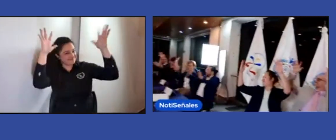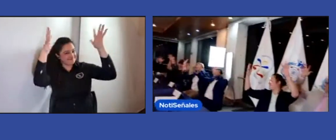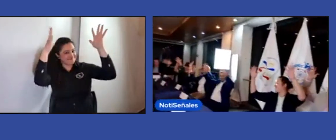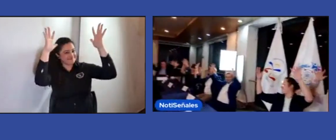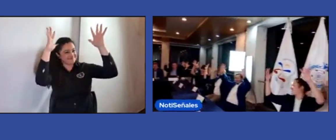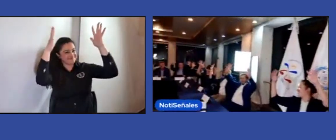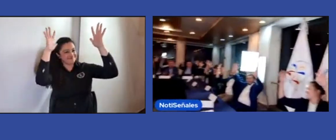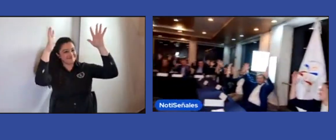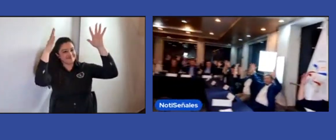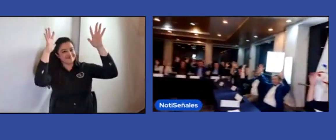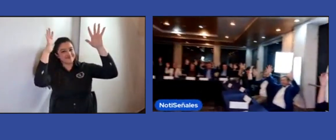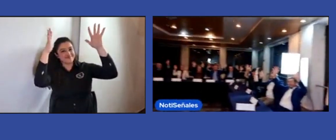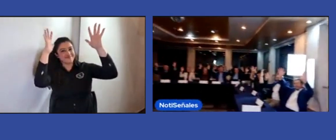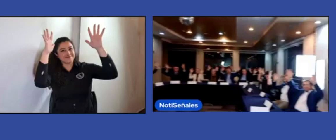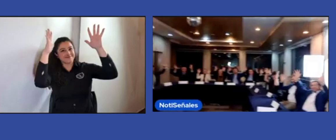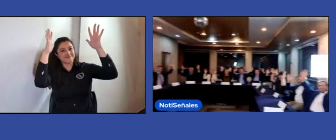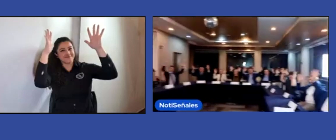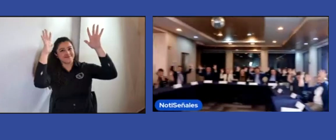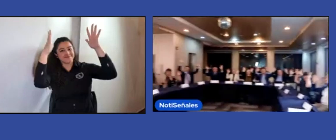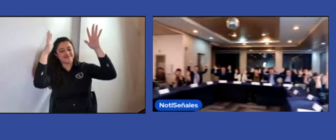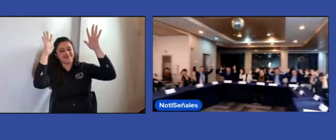gracias gracias